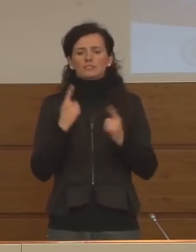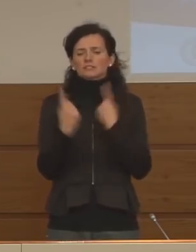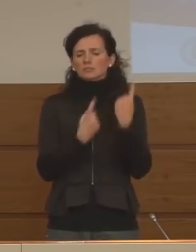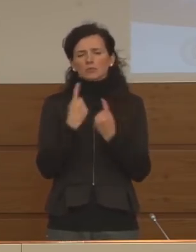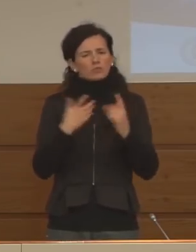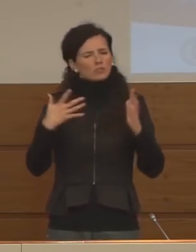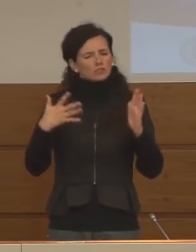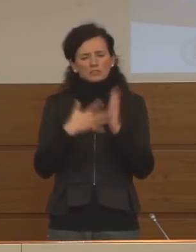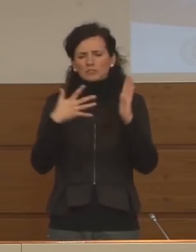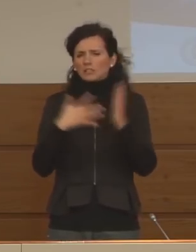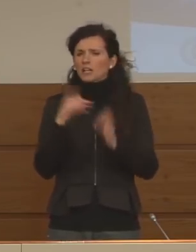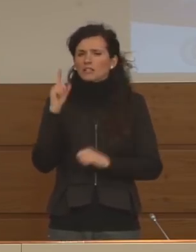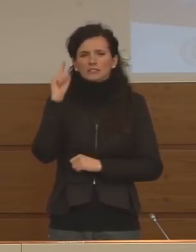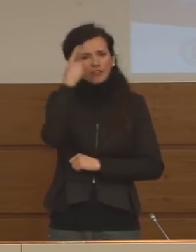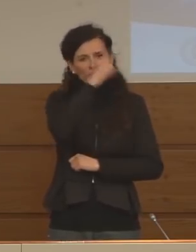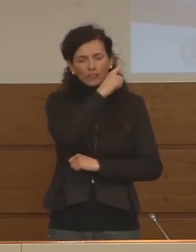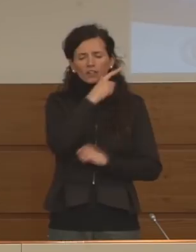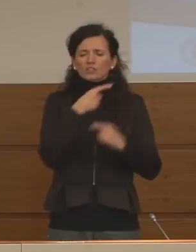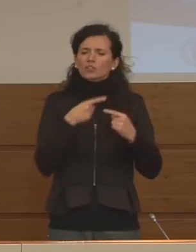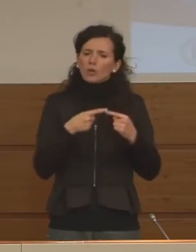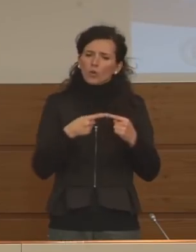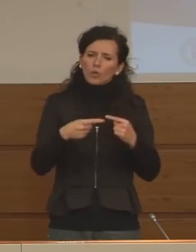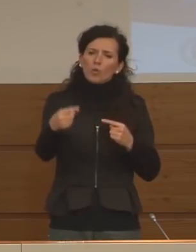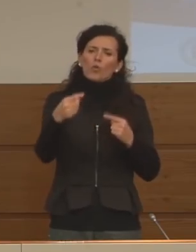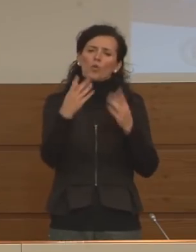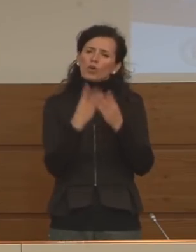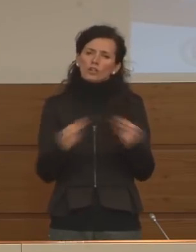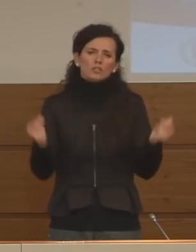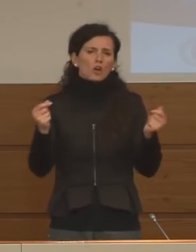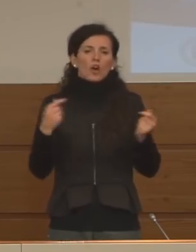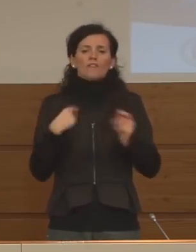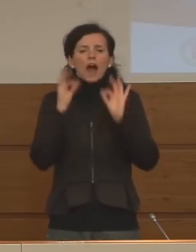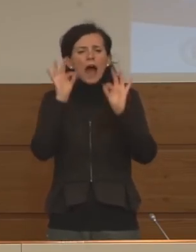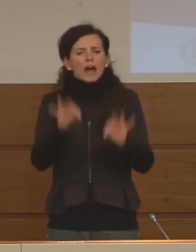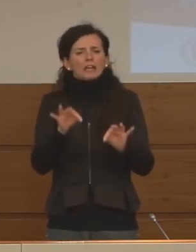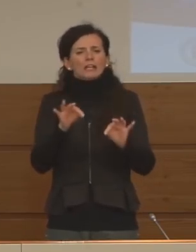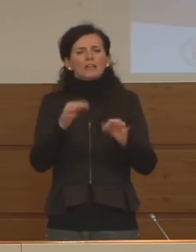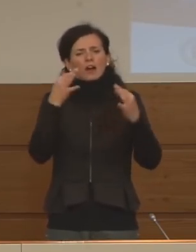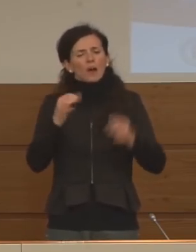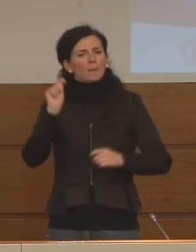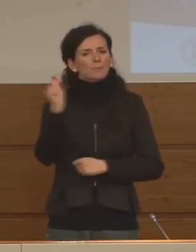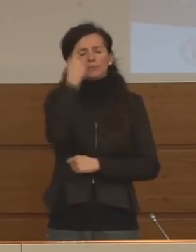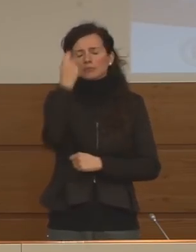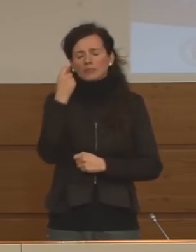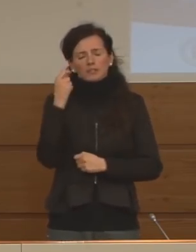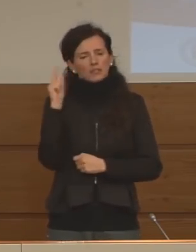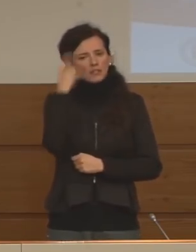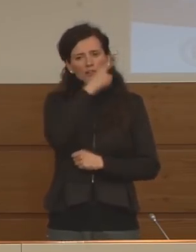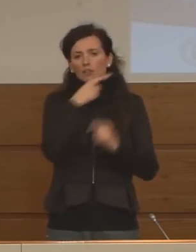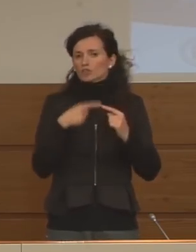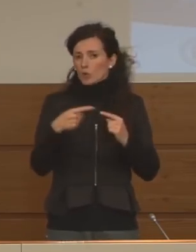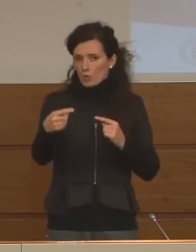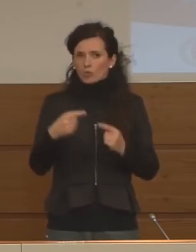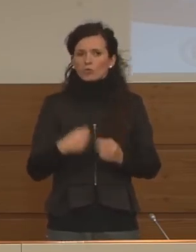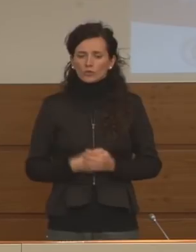molto più lungo il momento in cui riusciremo a sconfiggere questo nemico invisibile